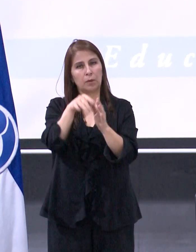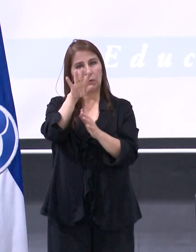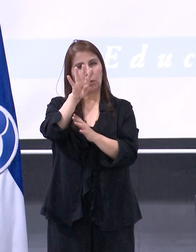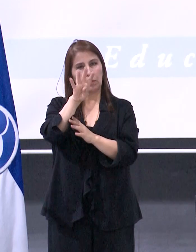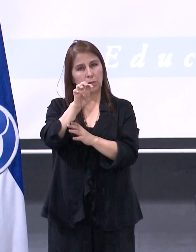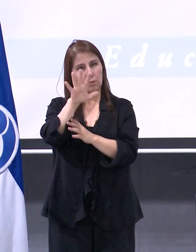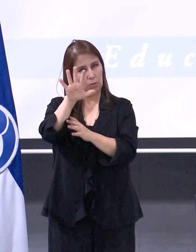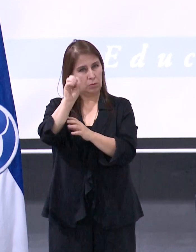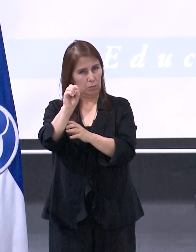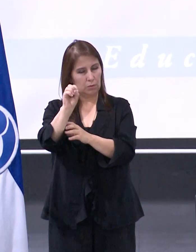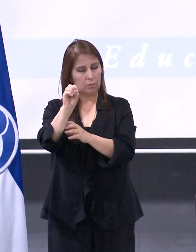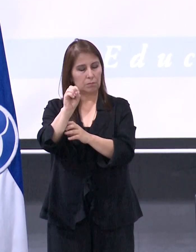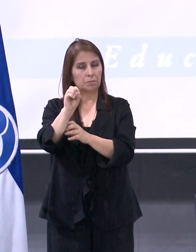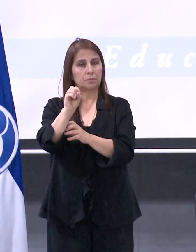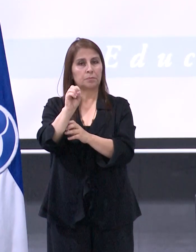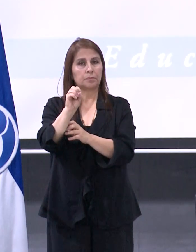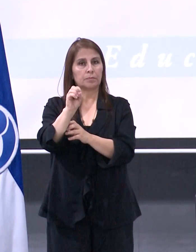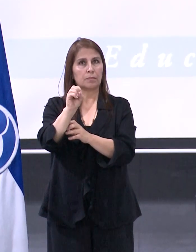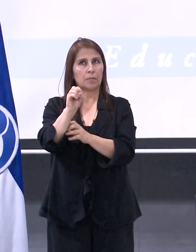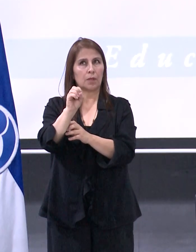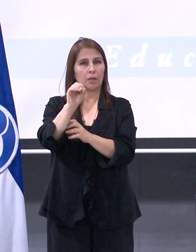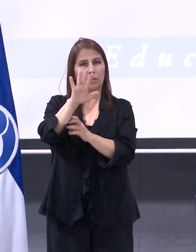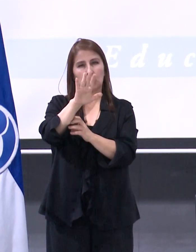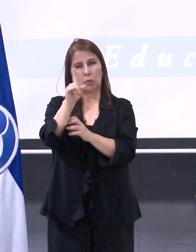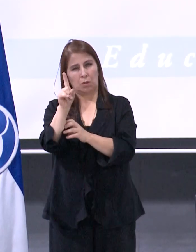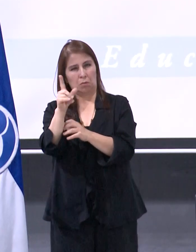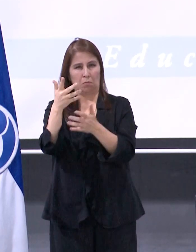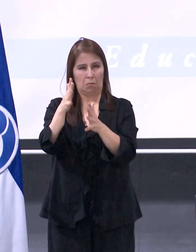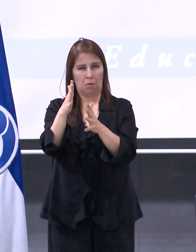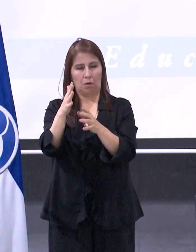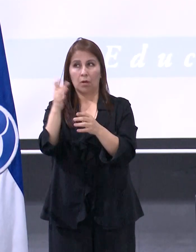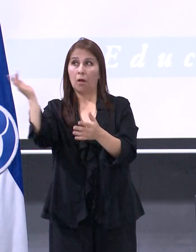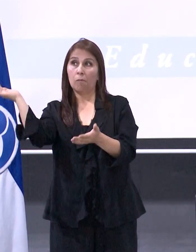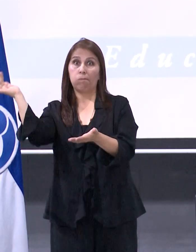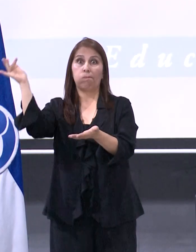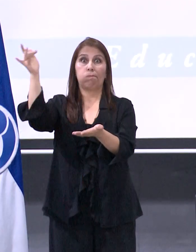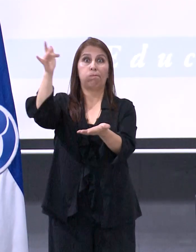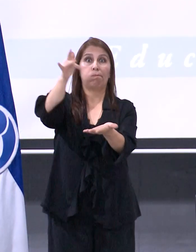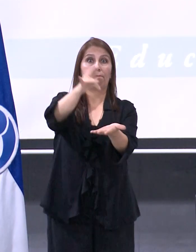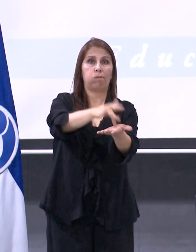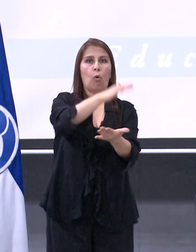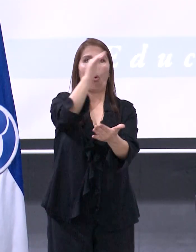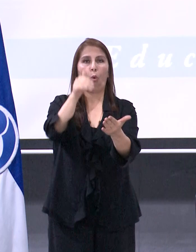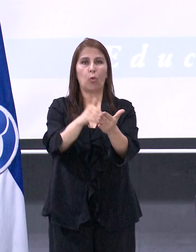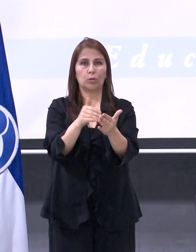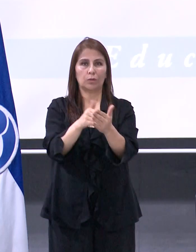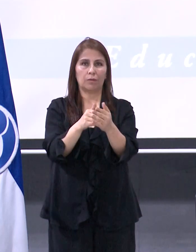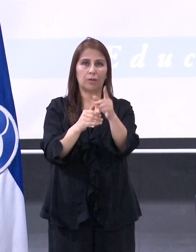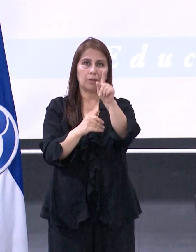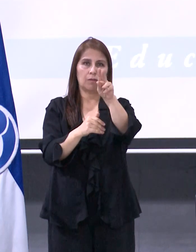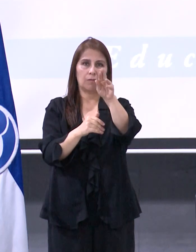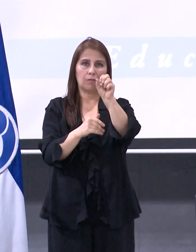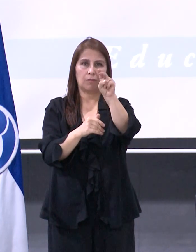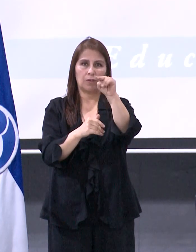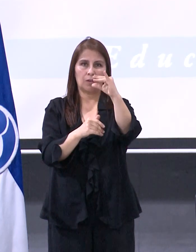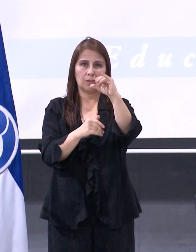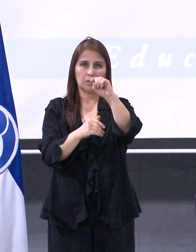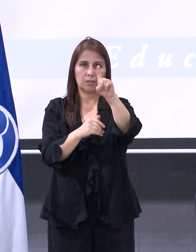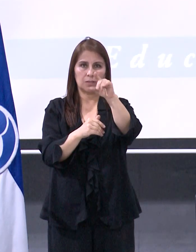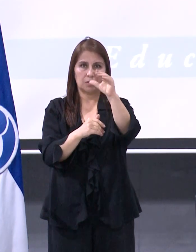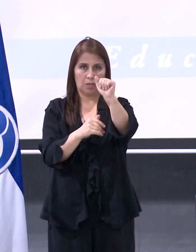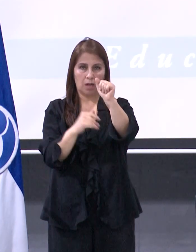y como lo decía antes el 51 y regrese a francisca rat que a colombia y empieza